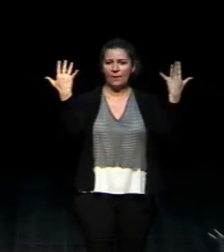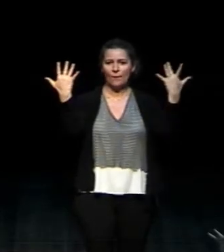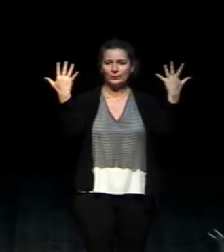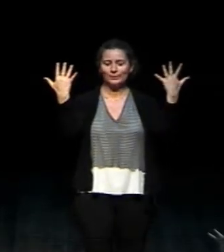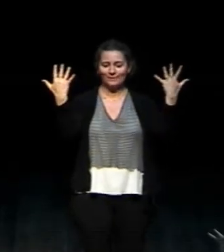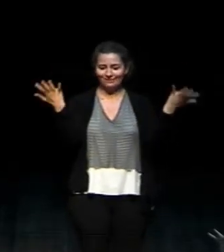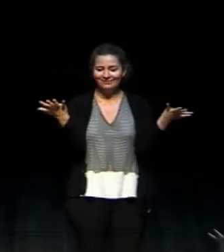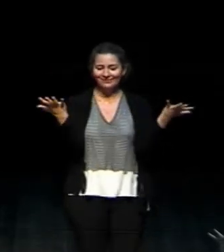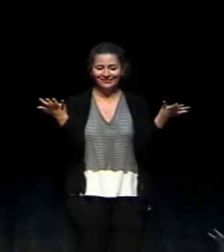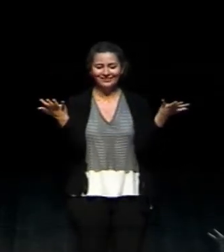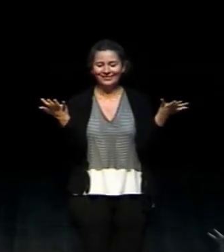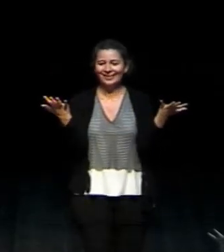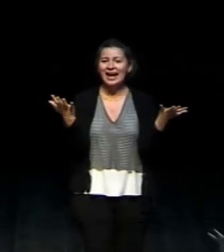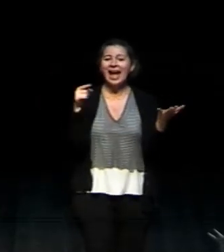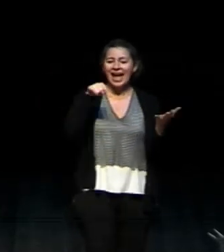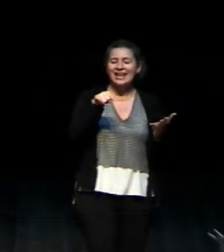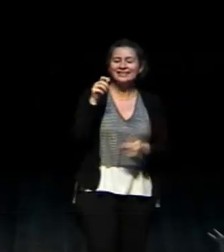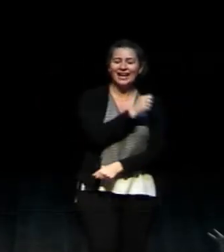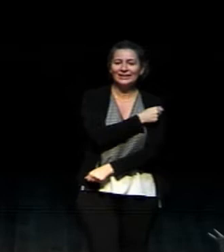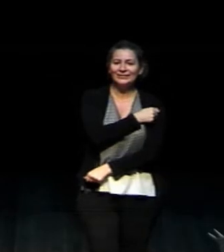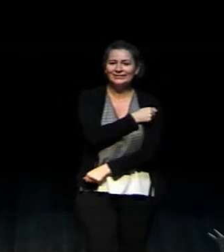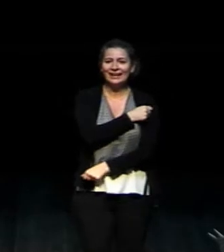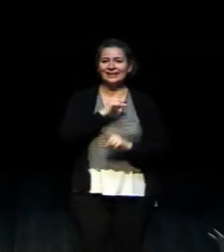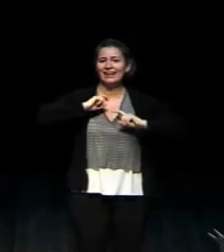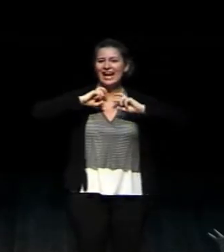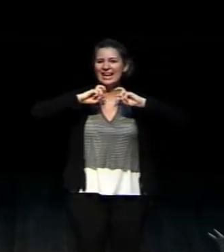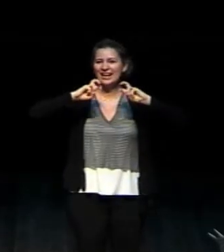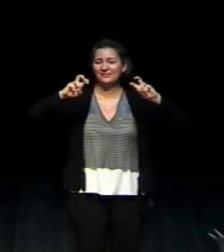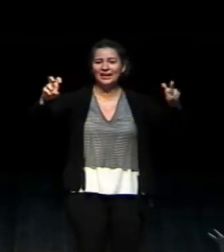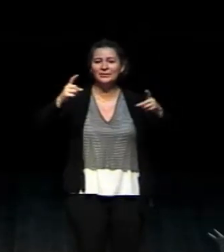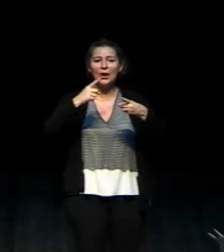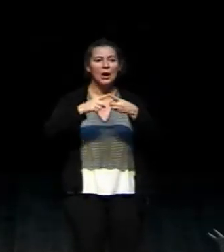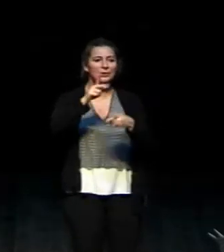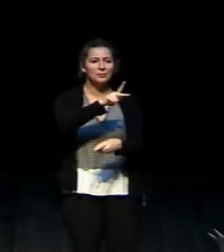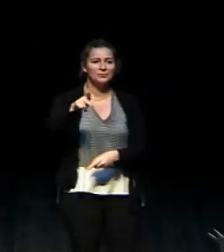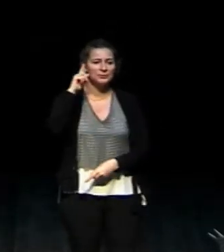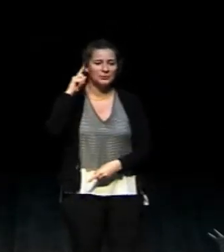Pedir para eu parar de escrever é o mesmo que amarrar as minhas mãos.